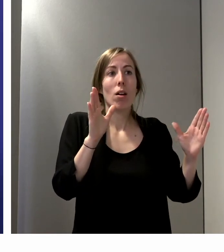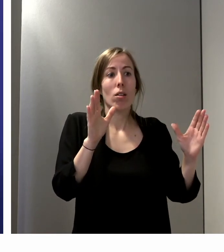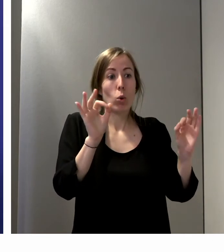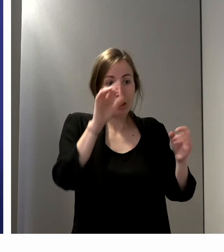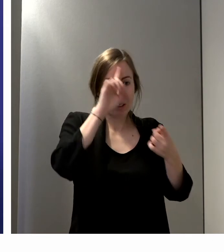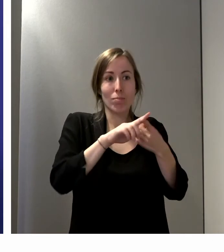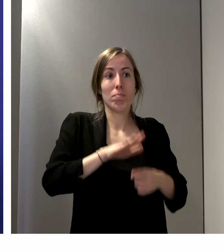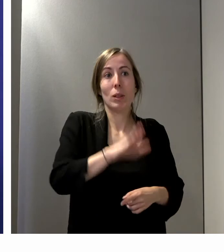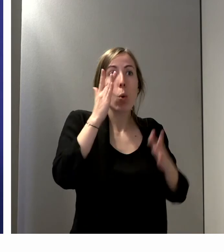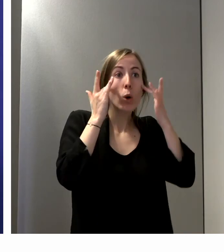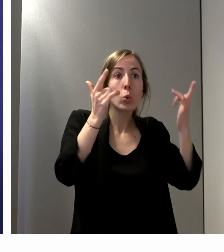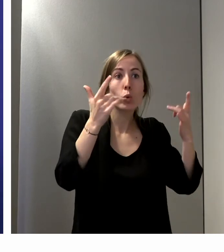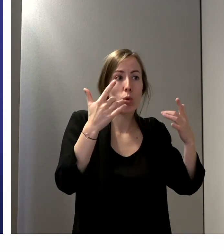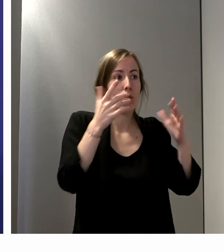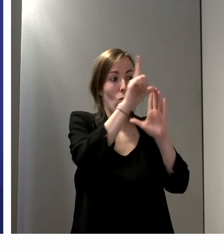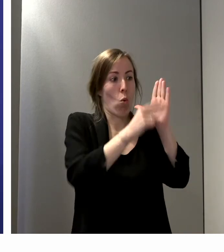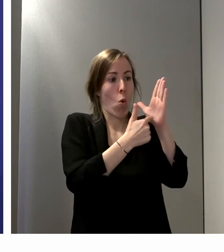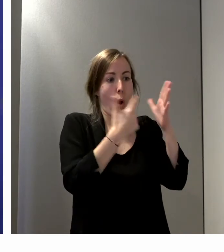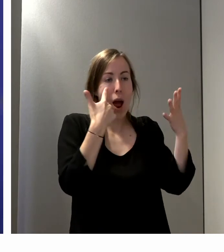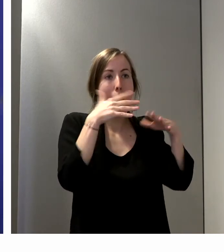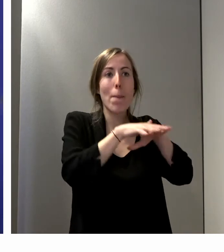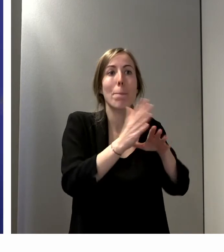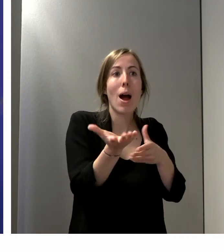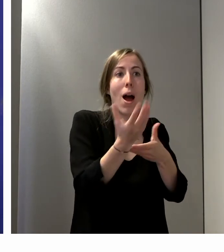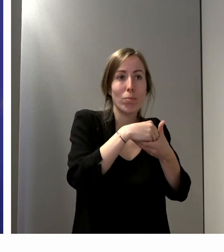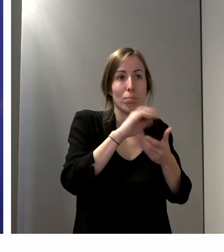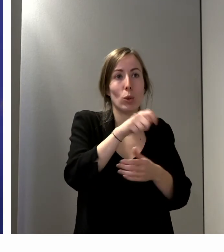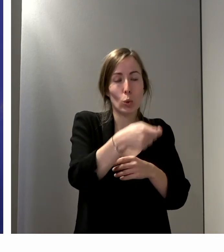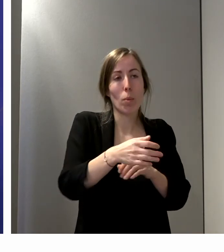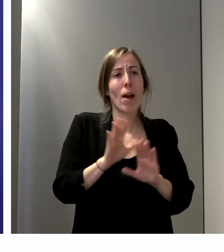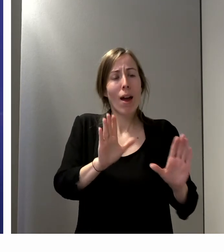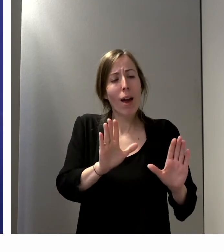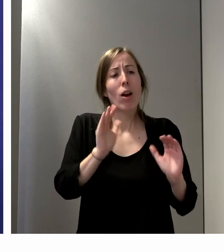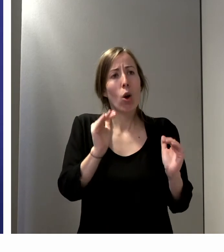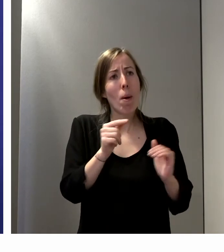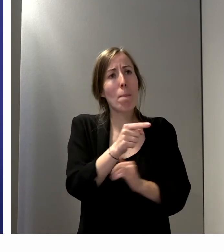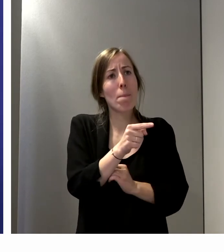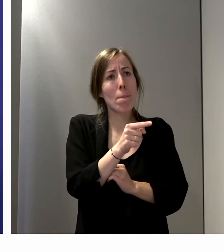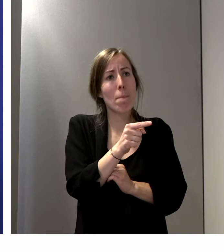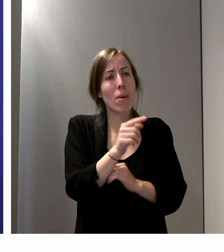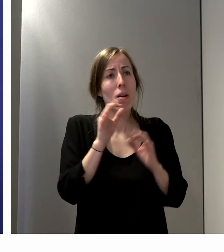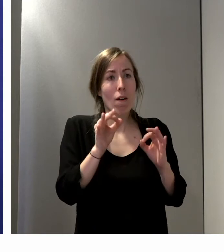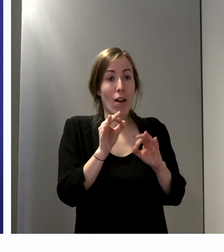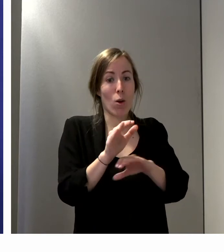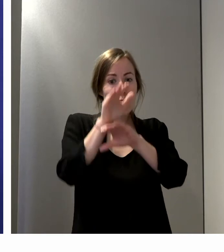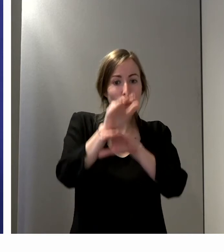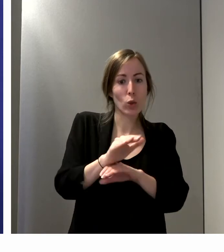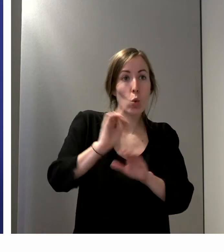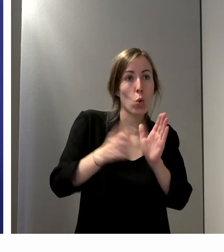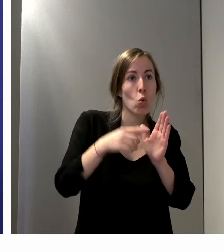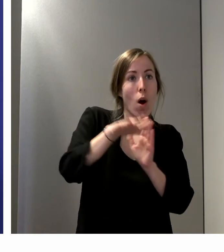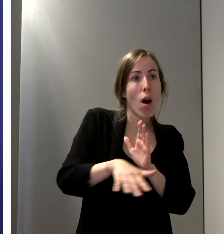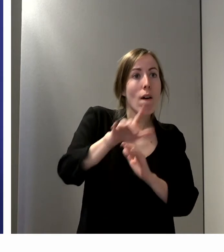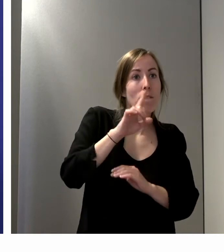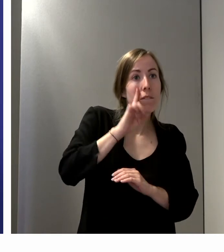sur l'inclusion, elle est intéressante. Néanmoins, elle est contrecarrée par la protection des droits des femmes et